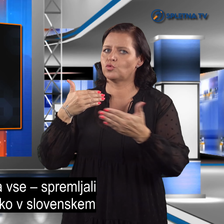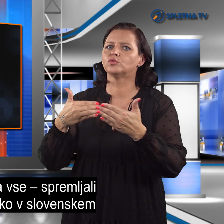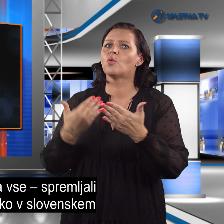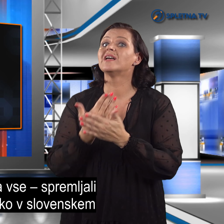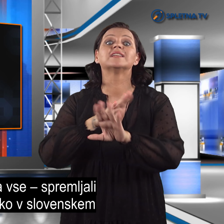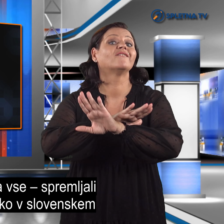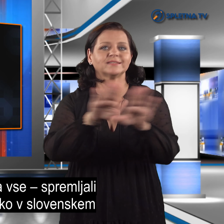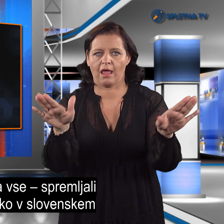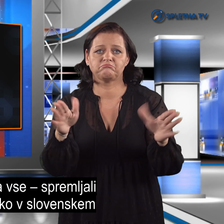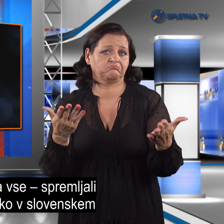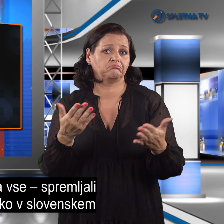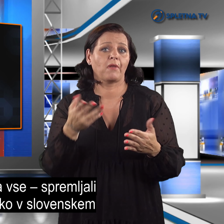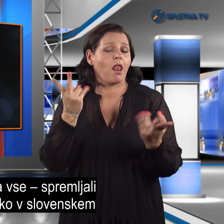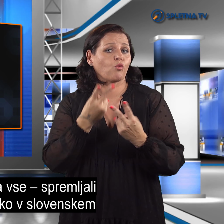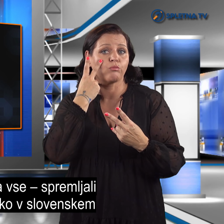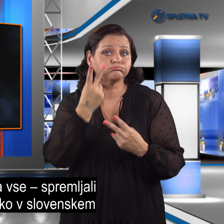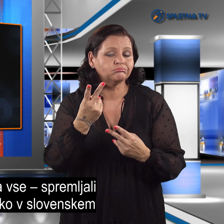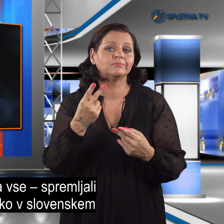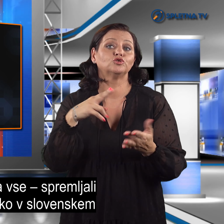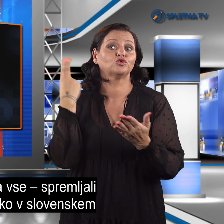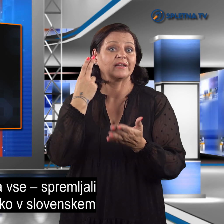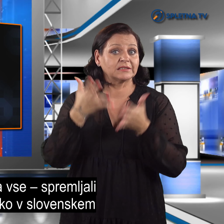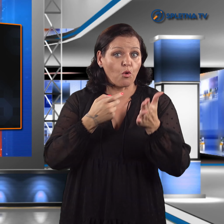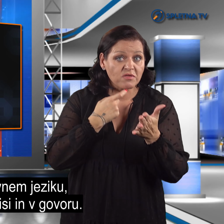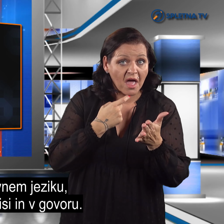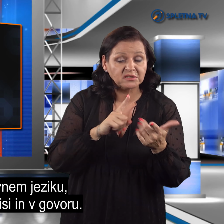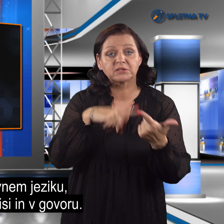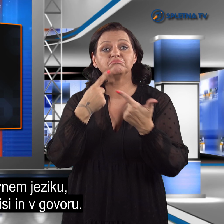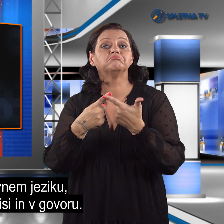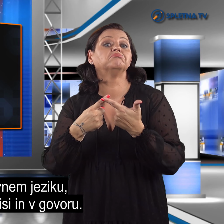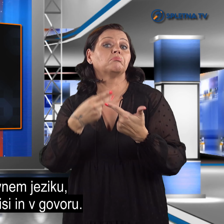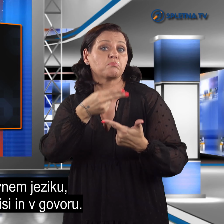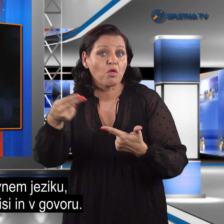v slovenskem znakovnem jeziku s podnapisi in v govoru.